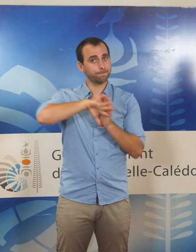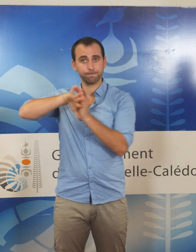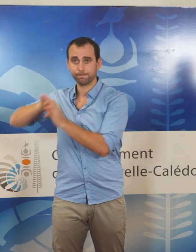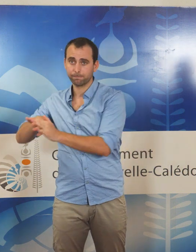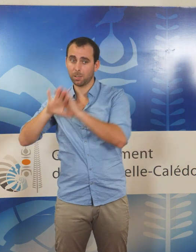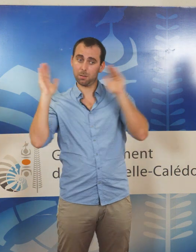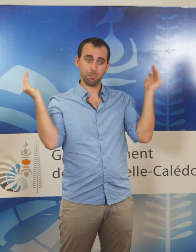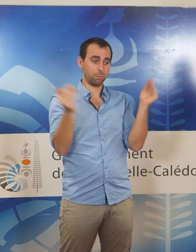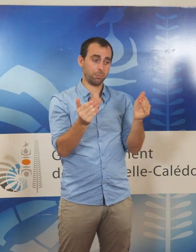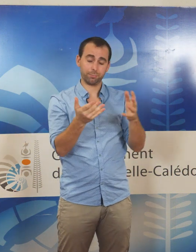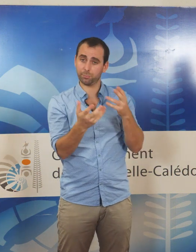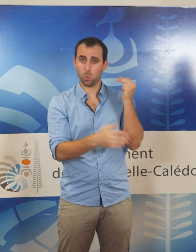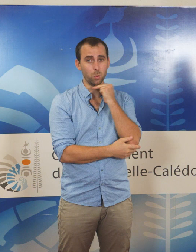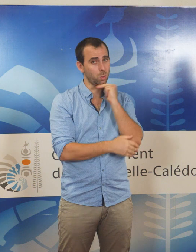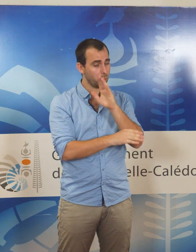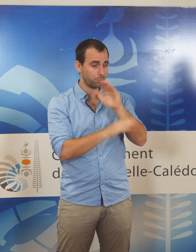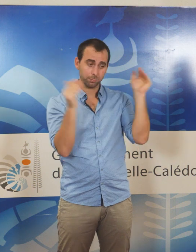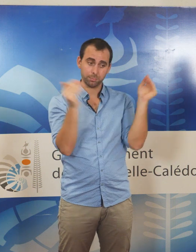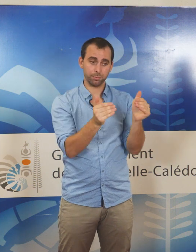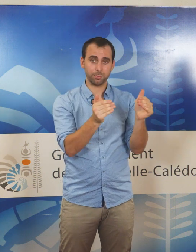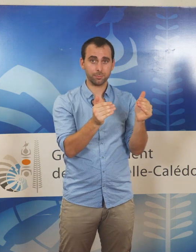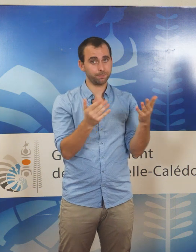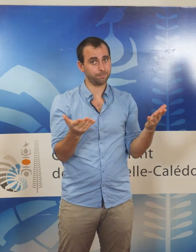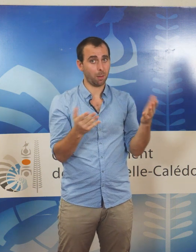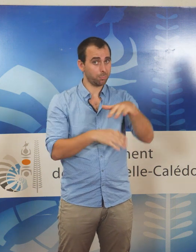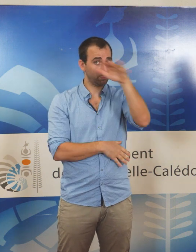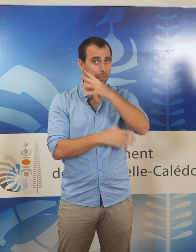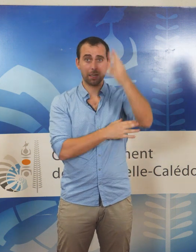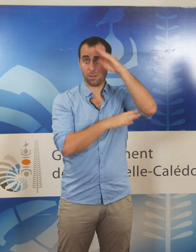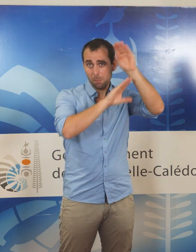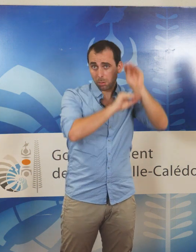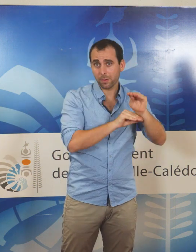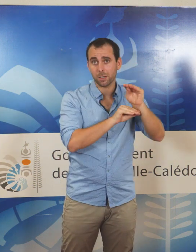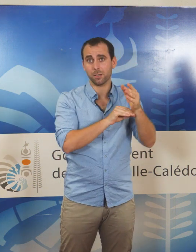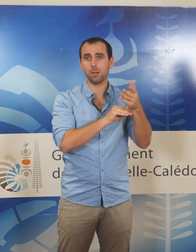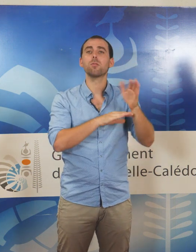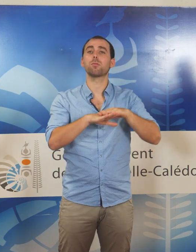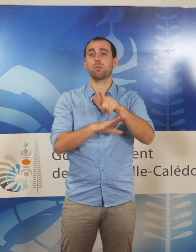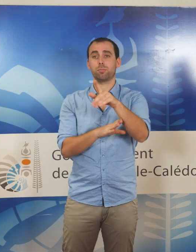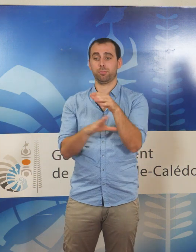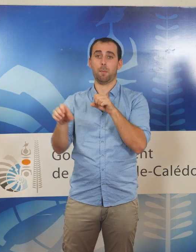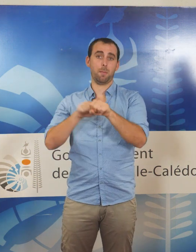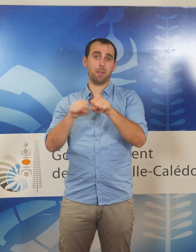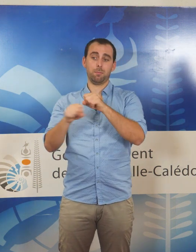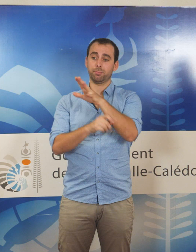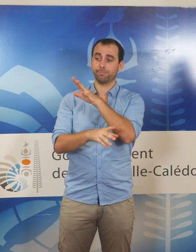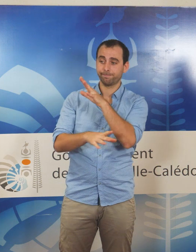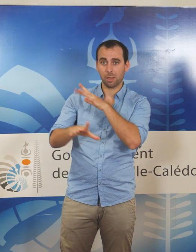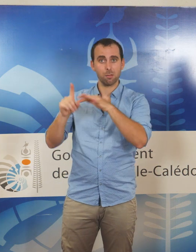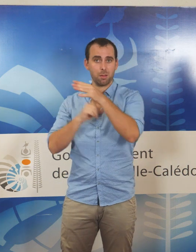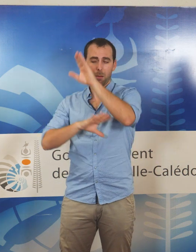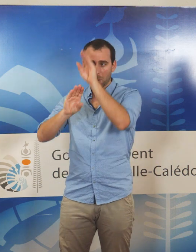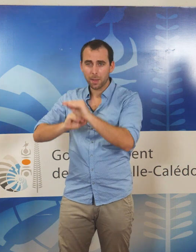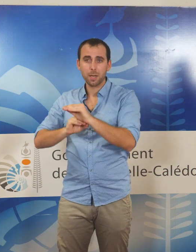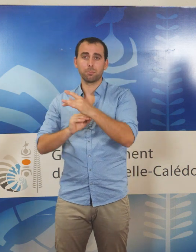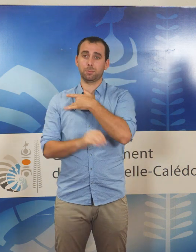et pour protéger les Calédoniens. Mais ensuite, sur la question du modèle de protection sociale et du modèle de santé qu'il faudra reconstruire, c'est